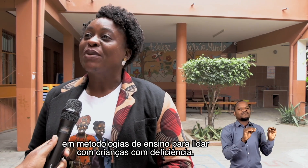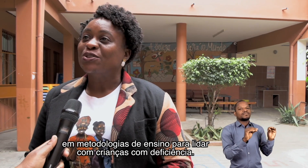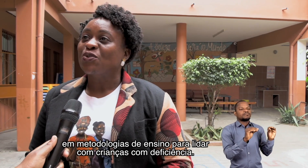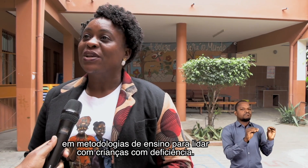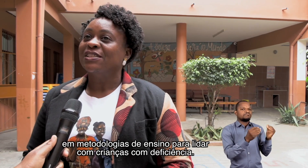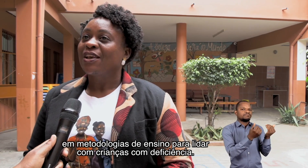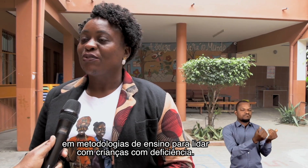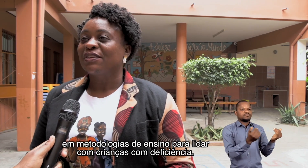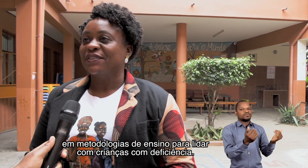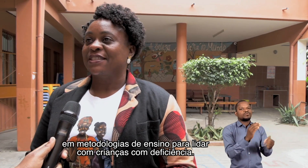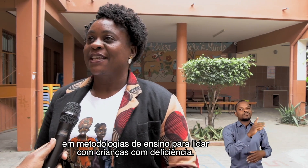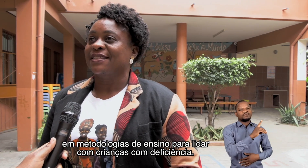pessoas com deficiência.